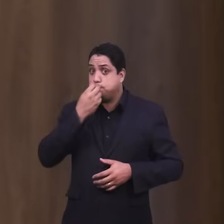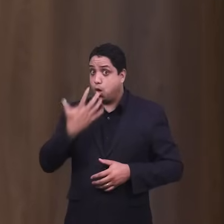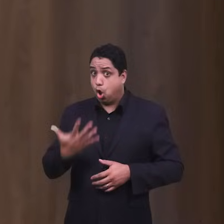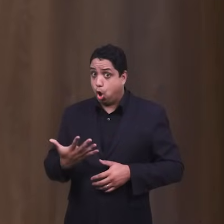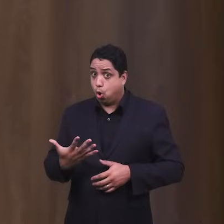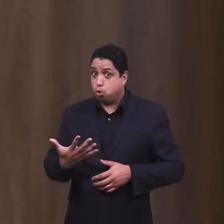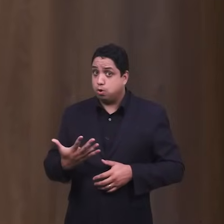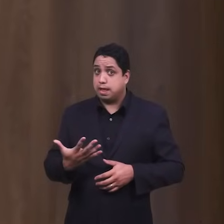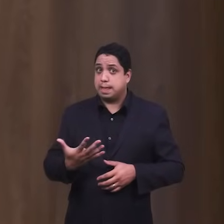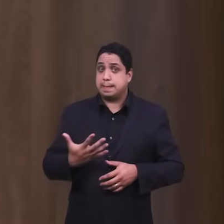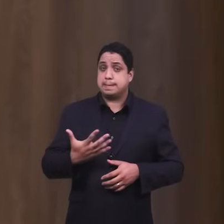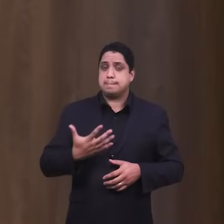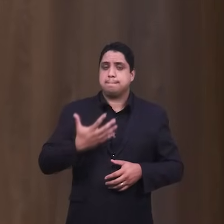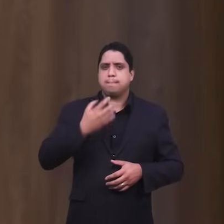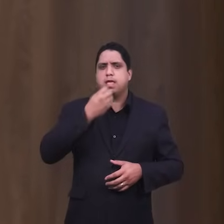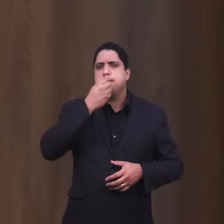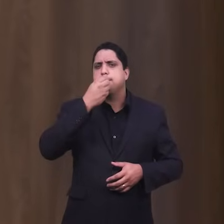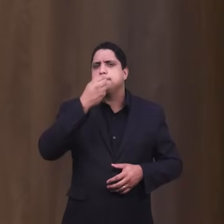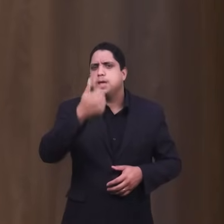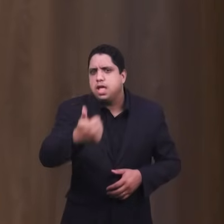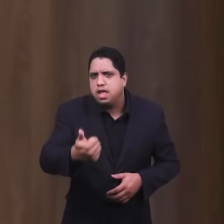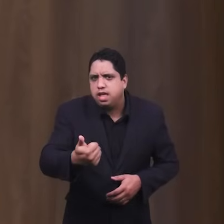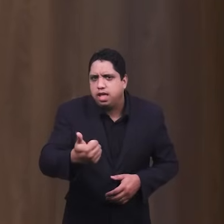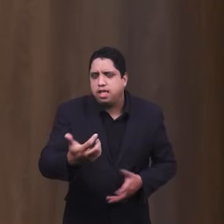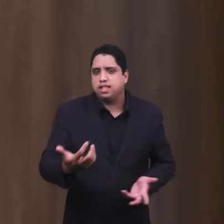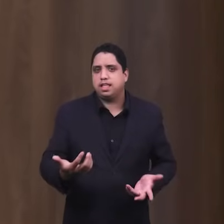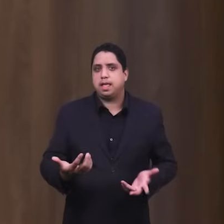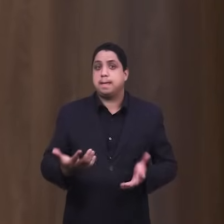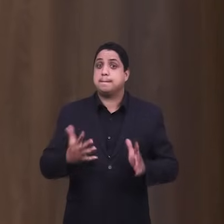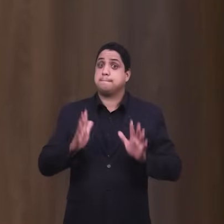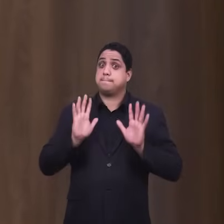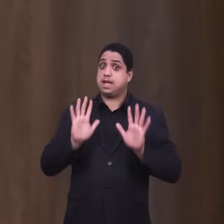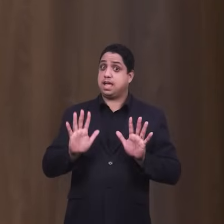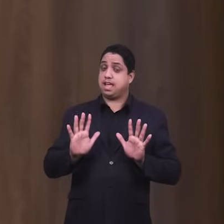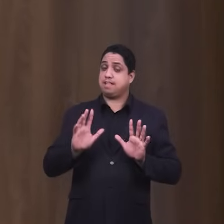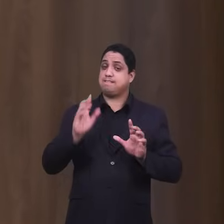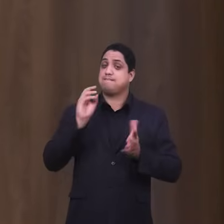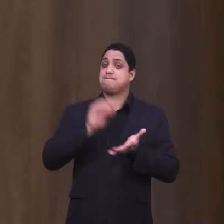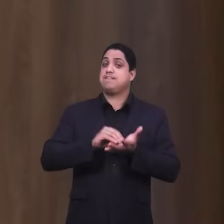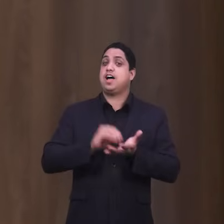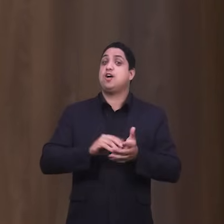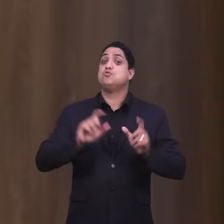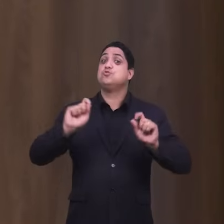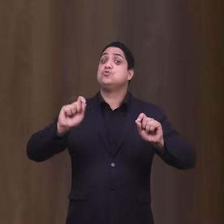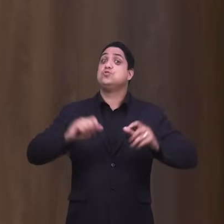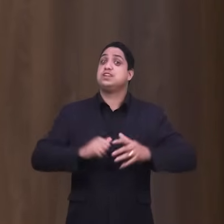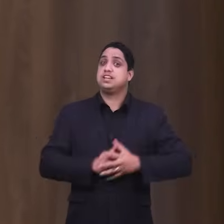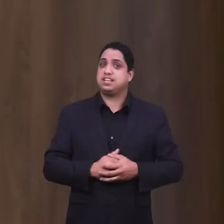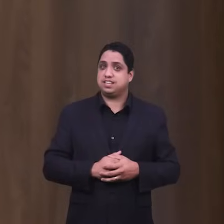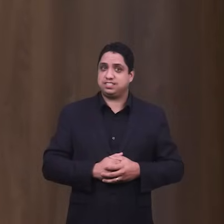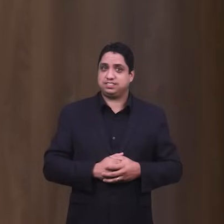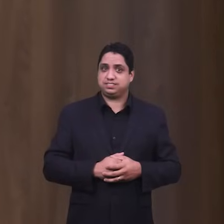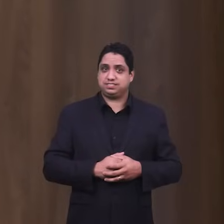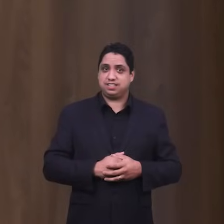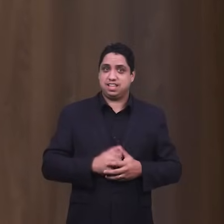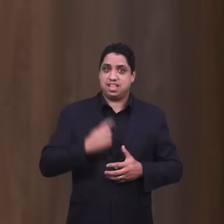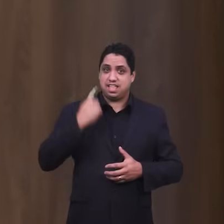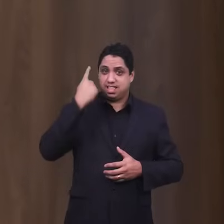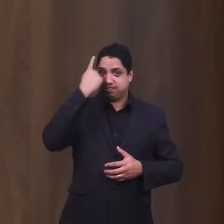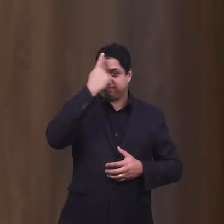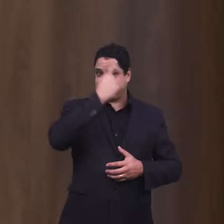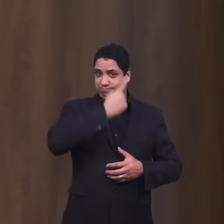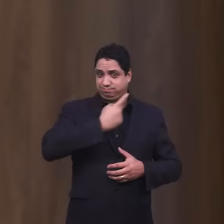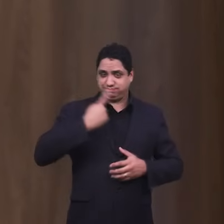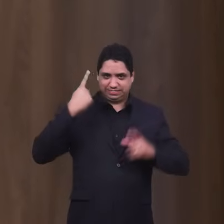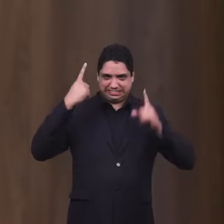aqui novamente, e um joinha. Só que agora tem um pulinho do gato. Eu preciso fazer a